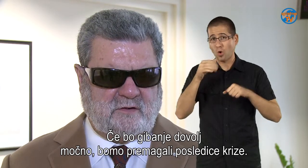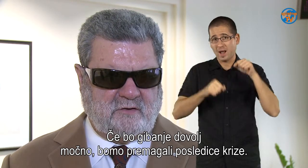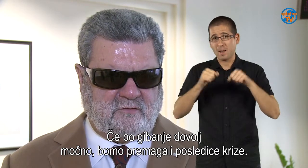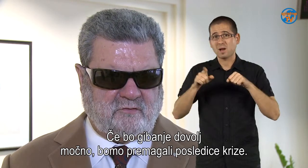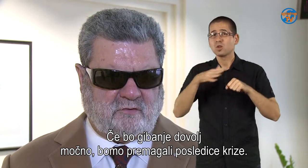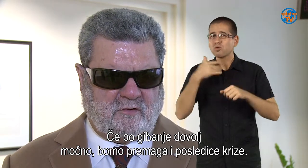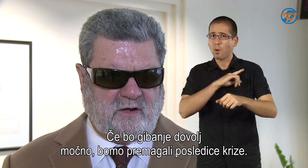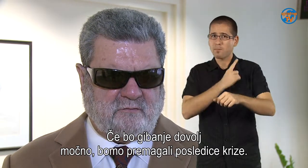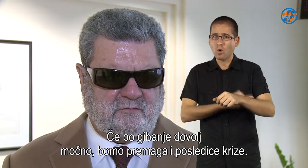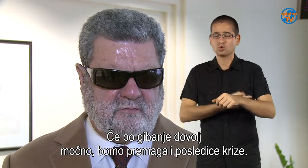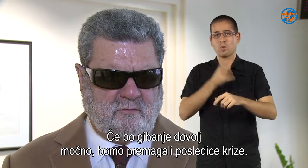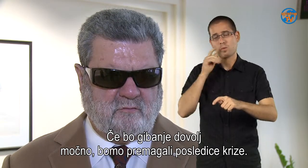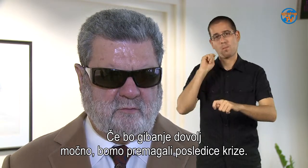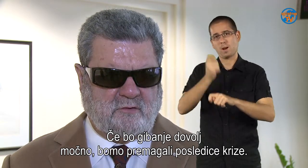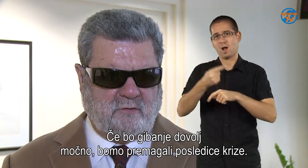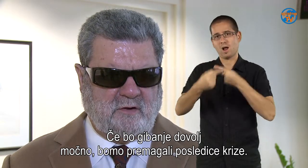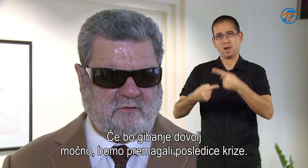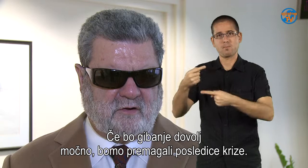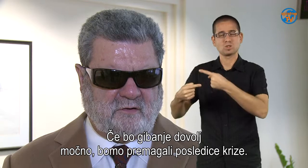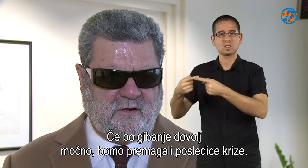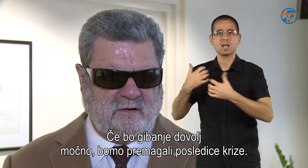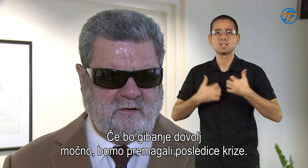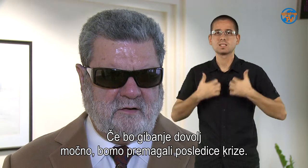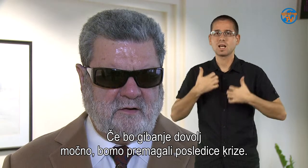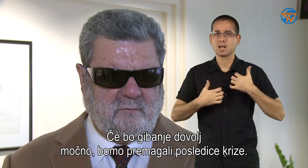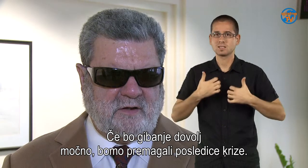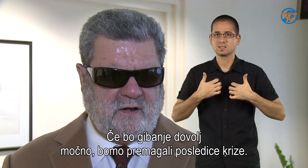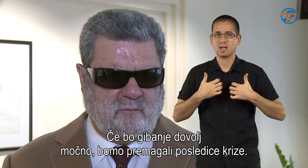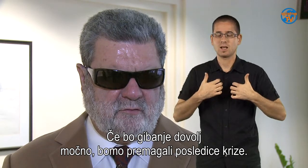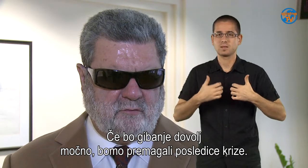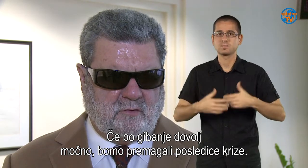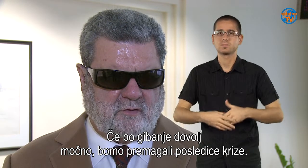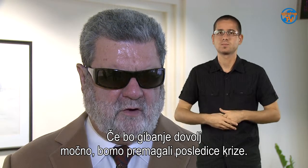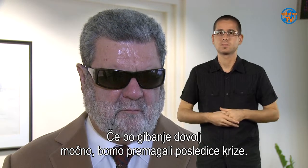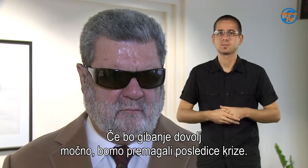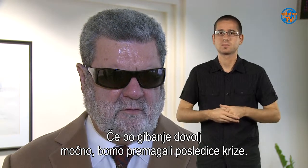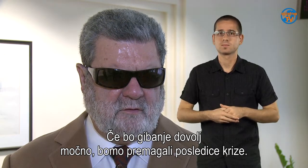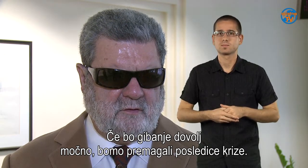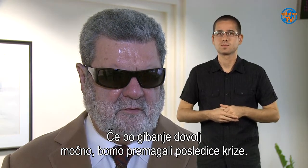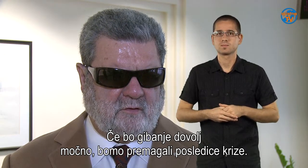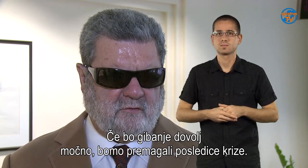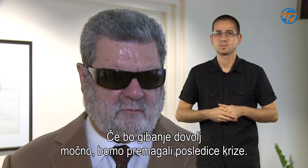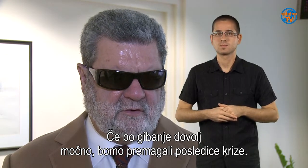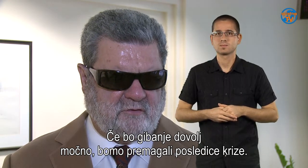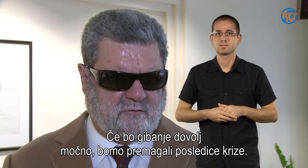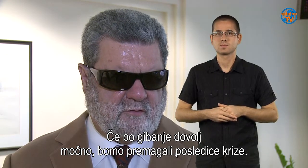is strong enough, the movement will certainly be able to overcome the consequences of the